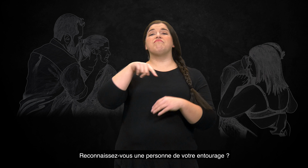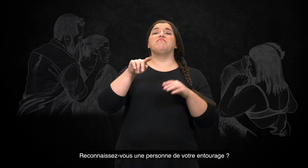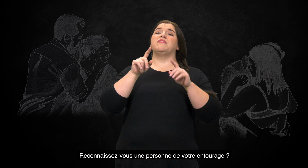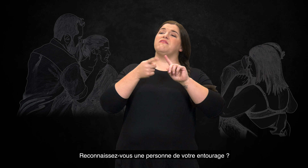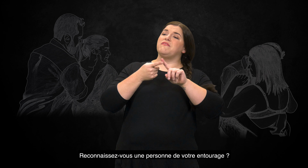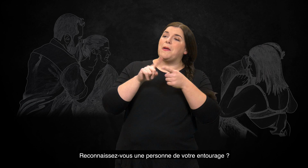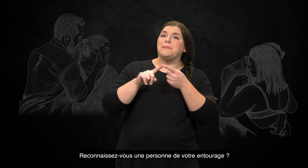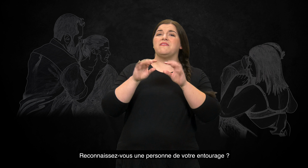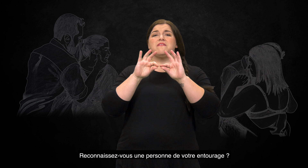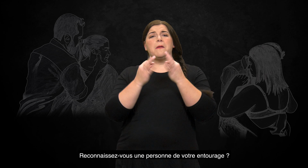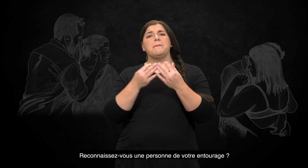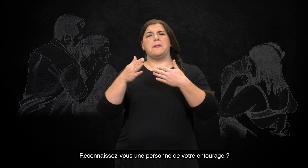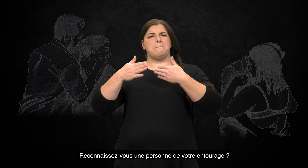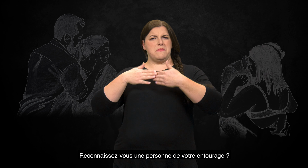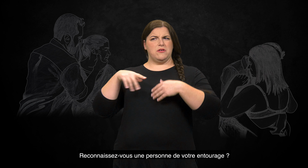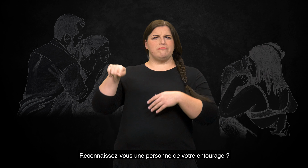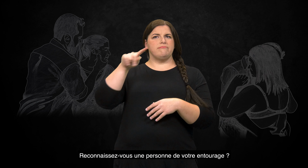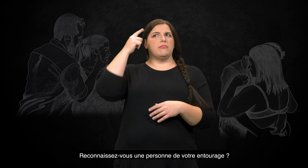Reconnaissez-vous une personne de votre entourage?